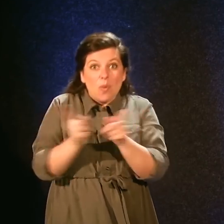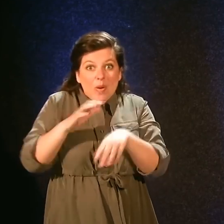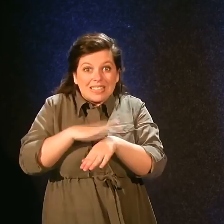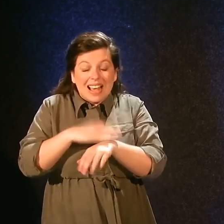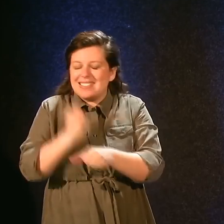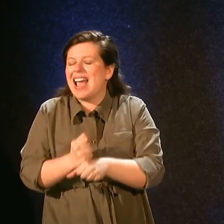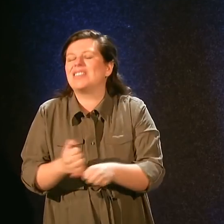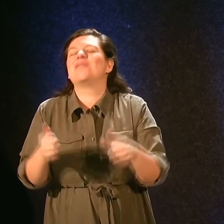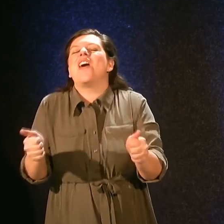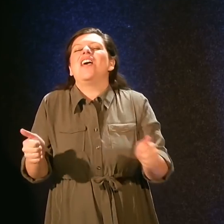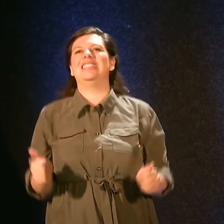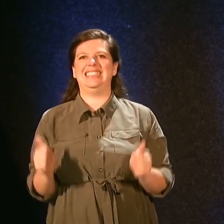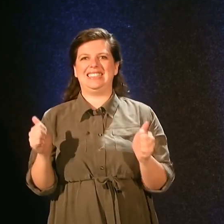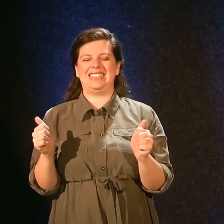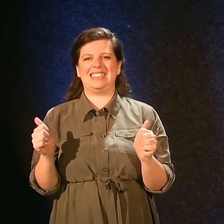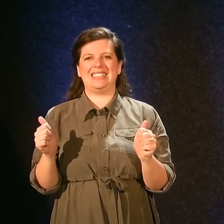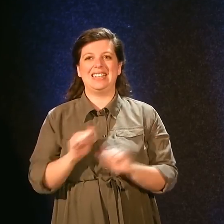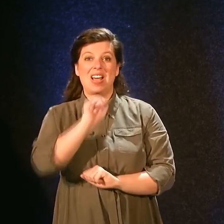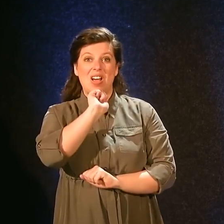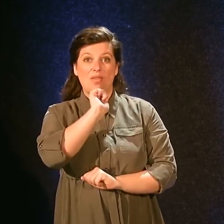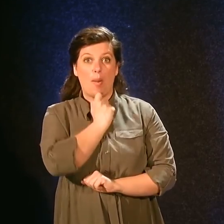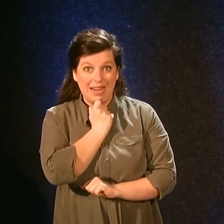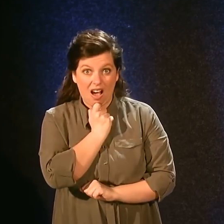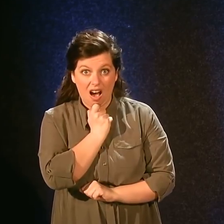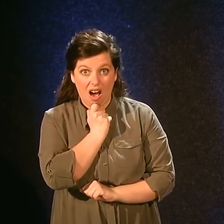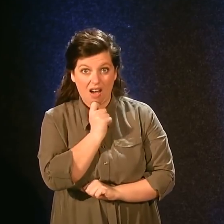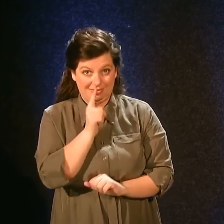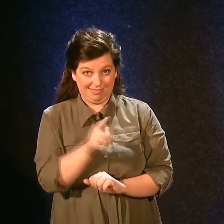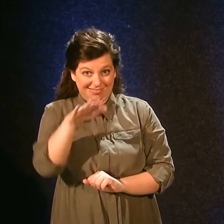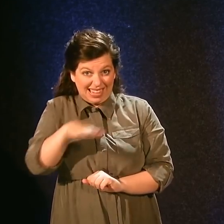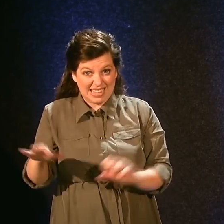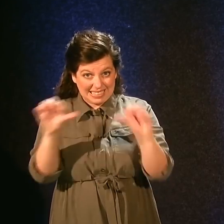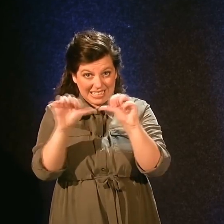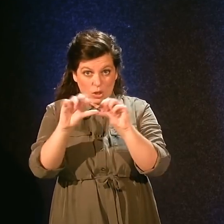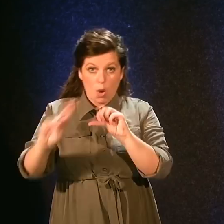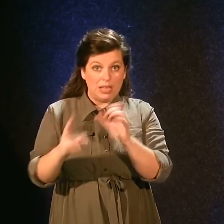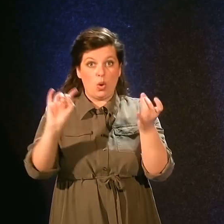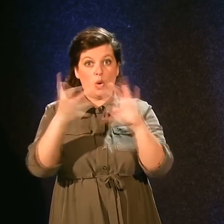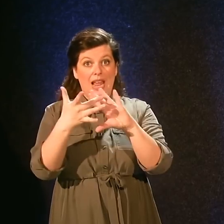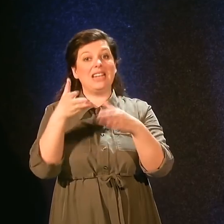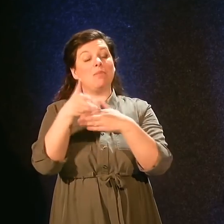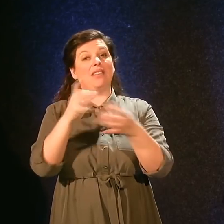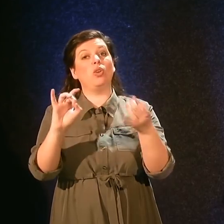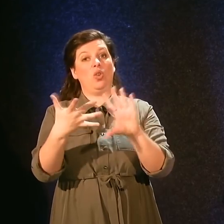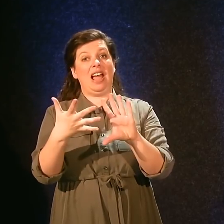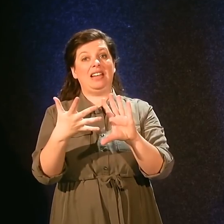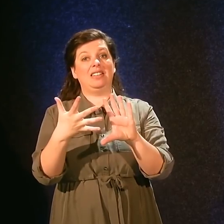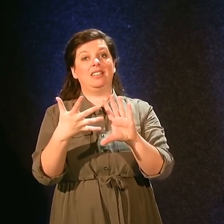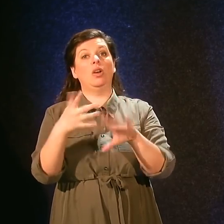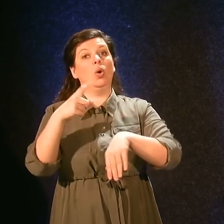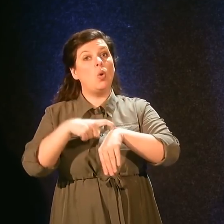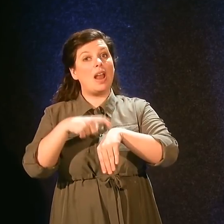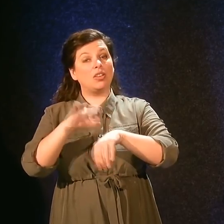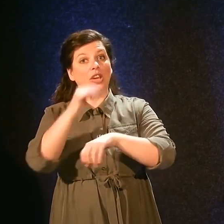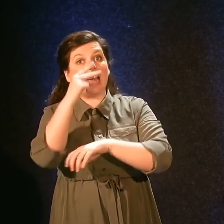Echt fantastisch. Vanmiddag komt die dienst opnieuw online. En dan blijft die online vanaf 3:00. Dus je